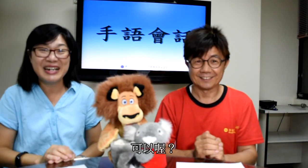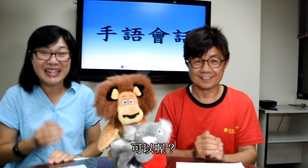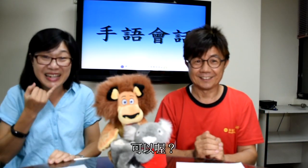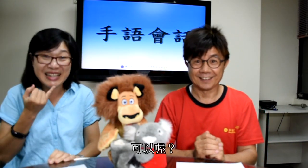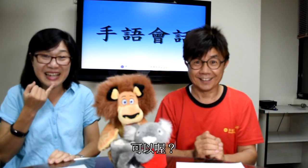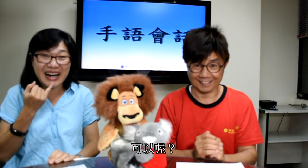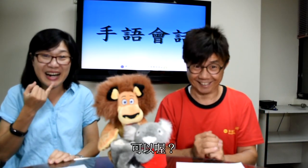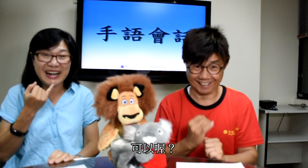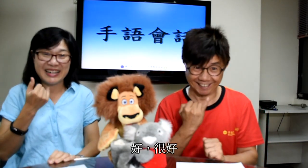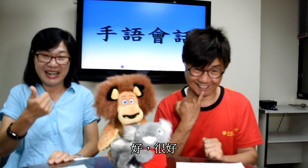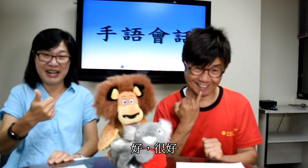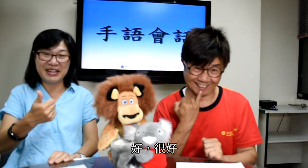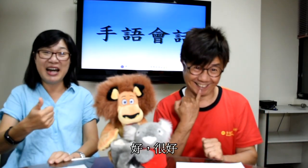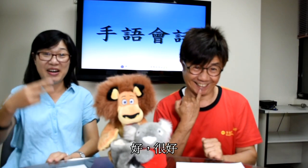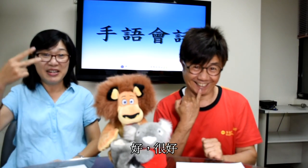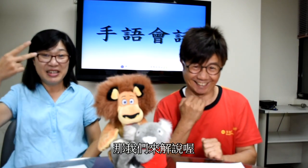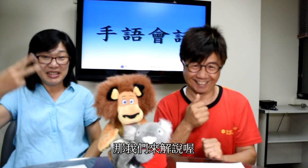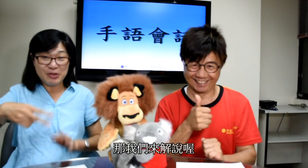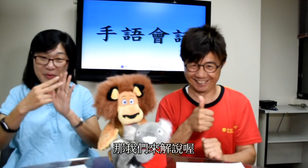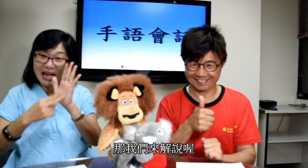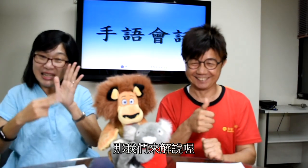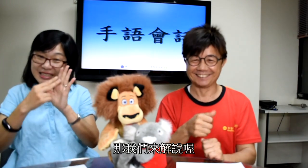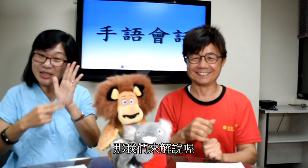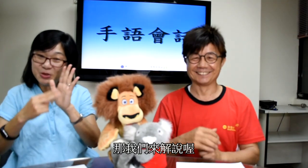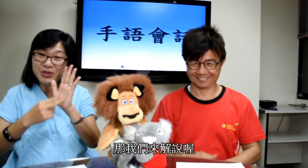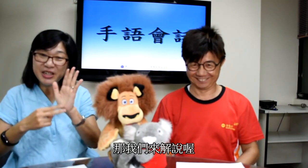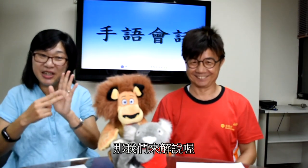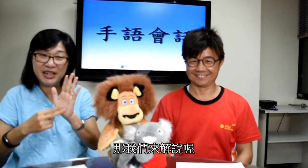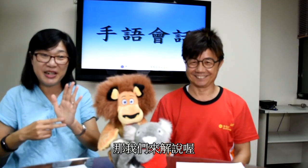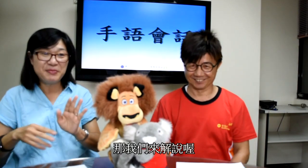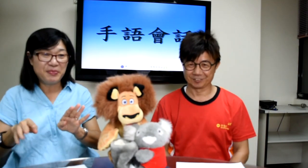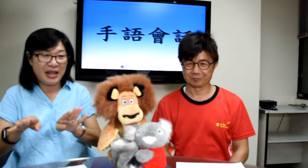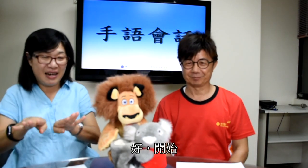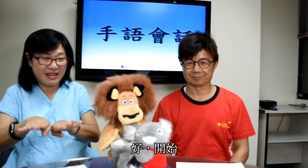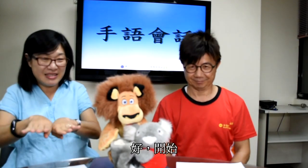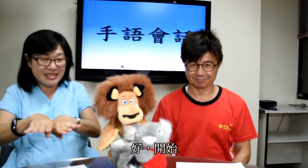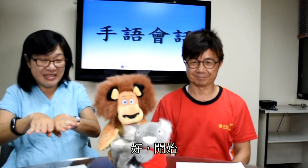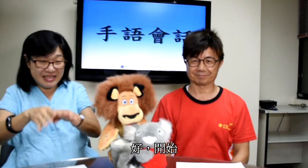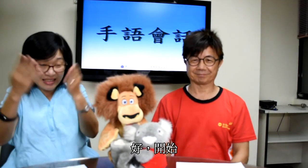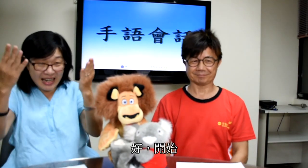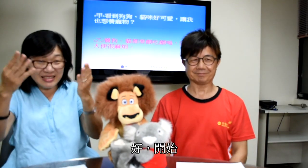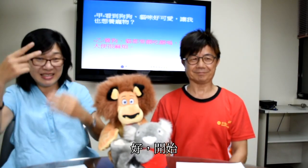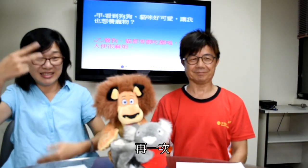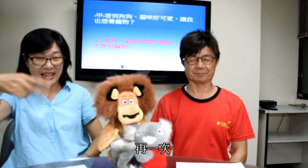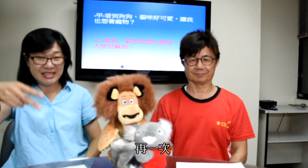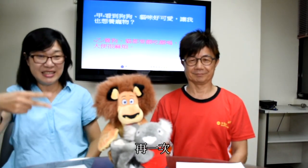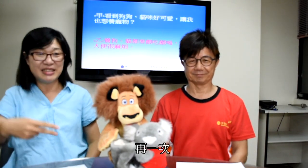可以哦，好好，那我们来解说哦。好，开始，再一次